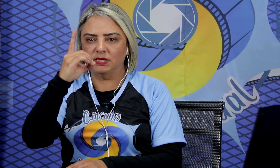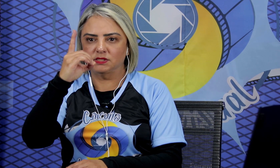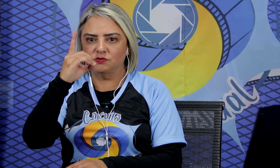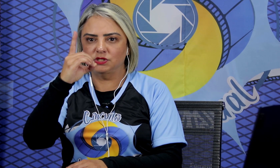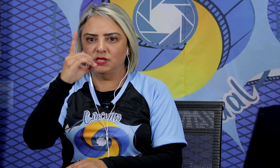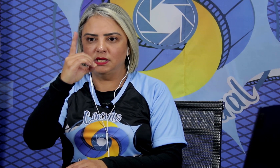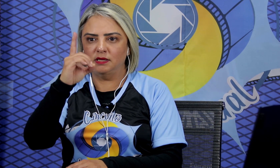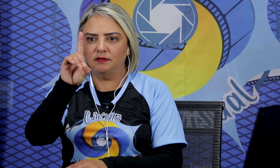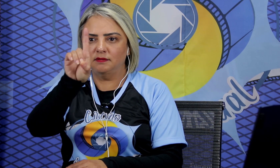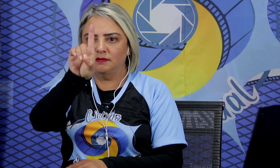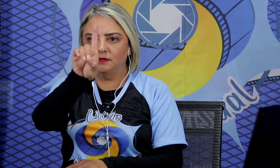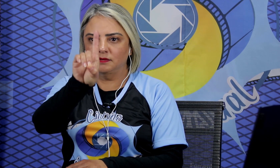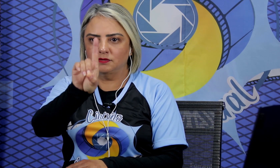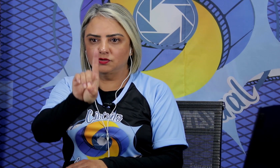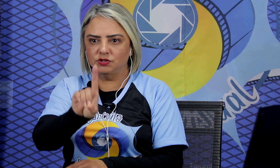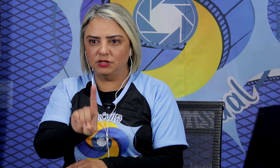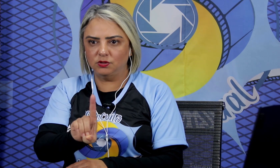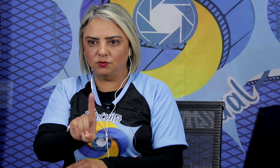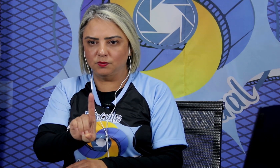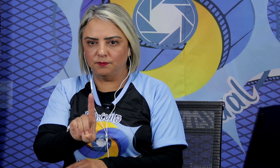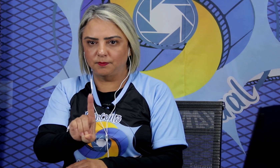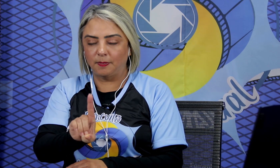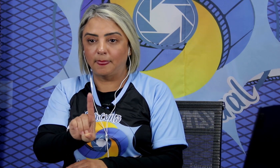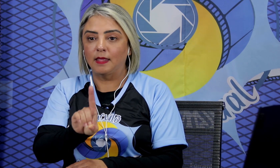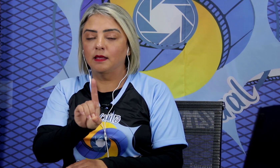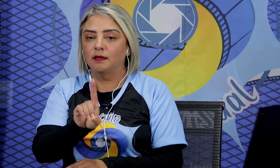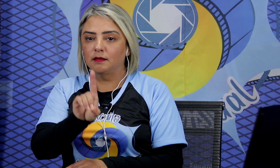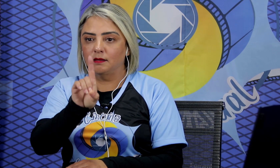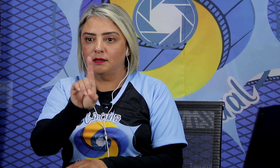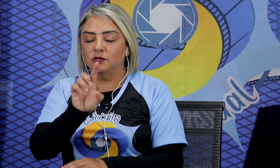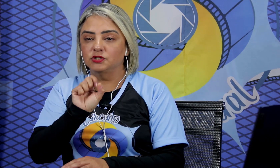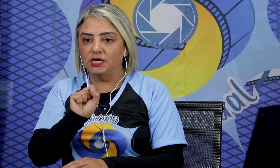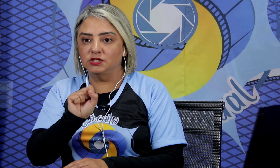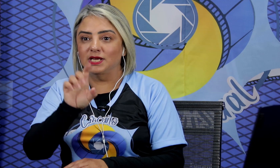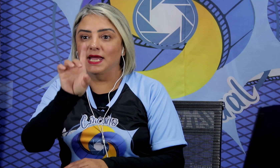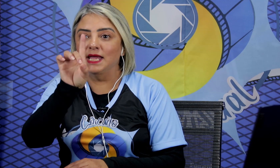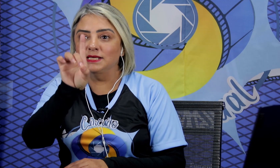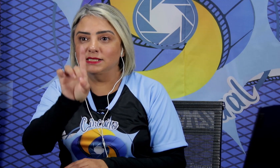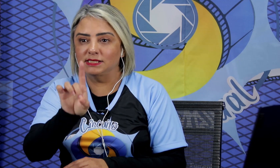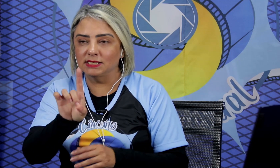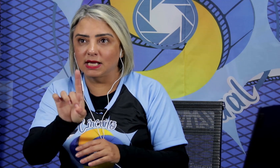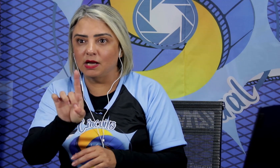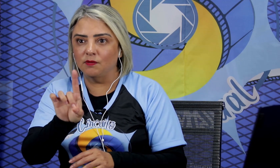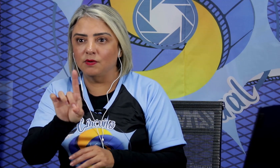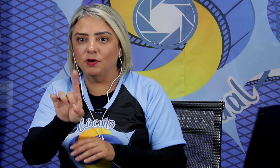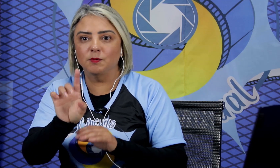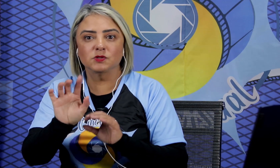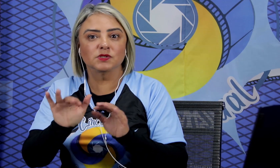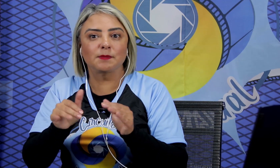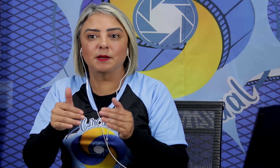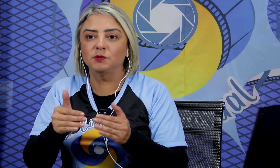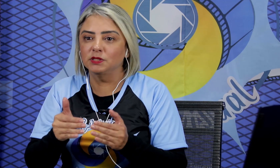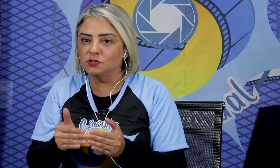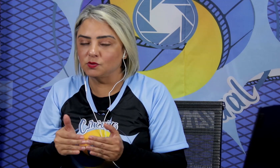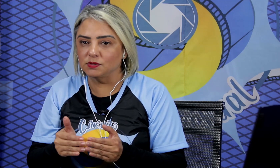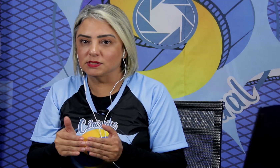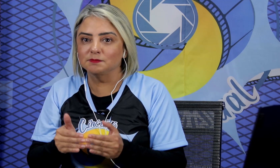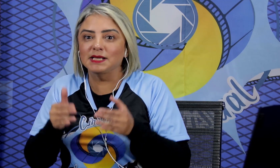Configuração de D, diretor. Gente, esse sinal eu posso usar para muitas coisas, mas